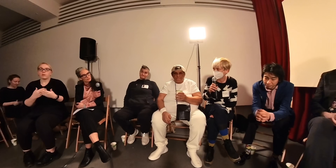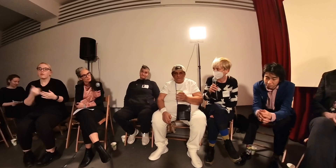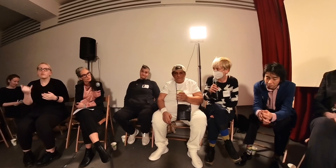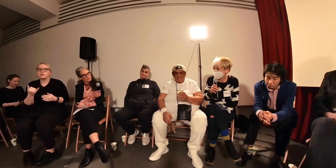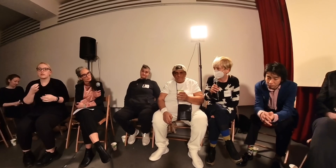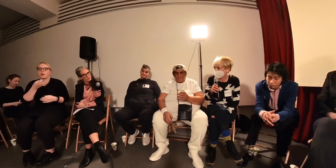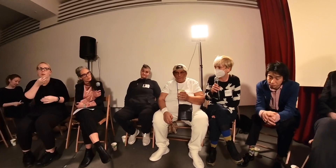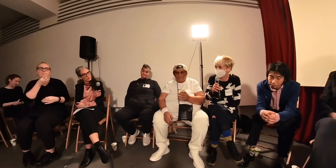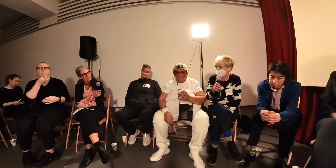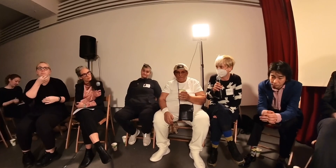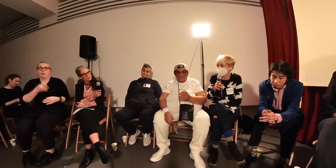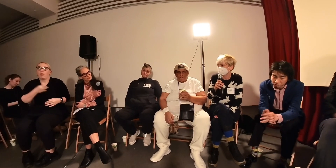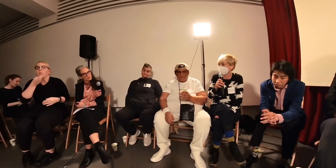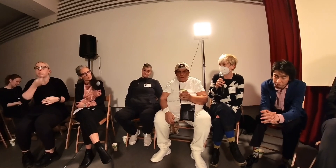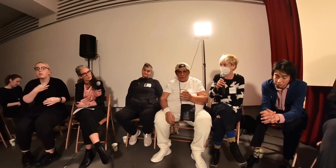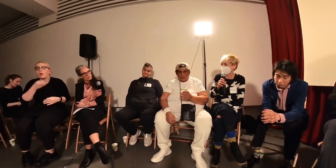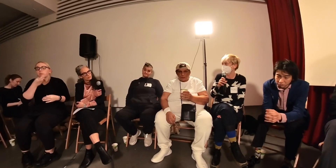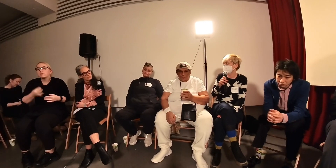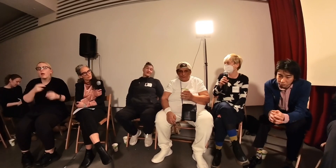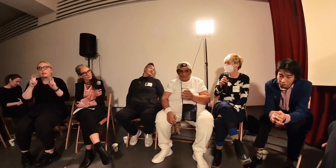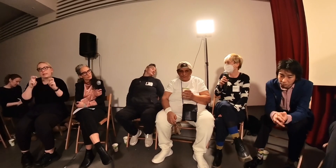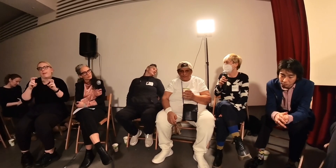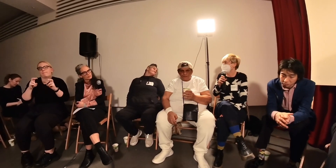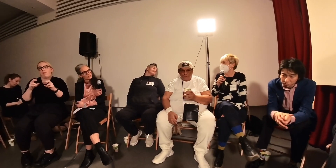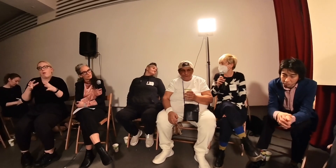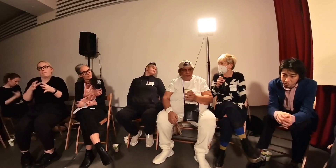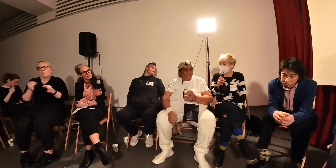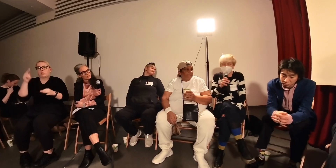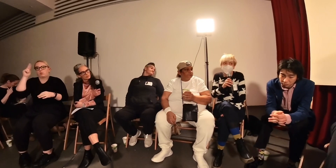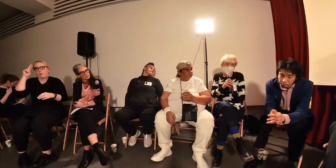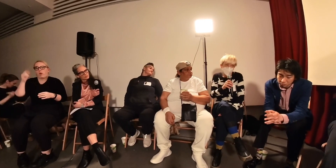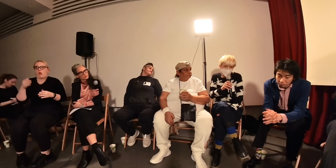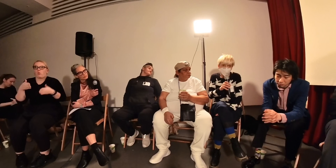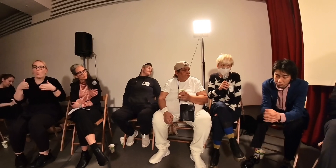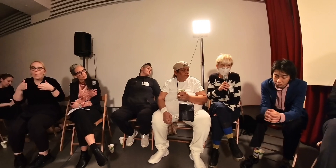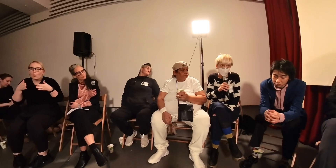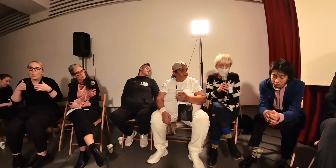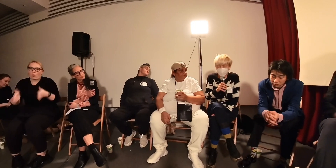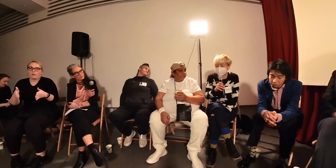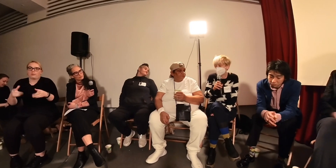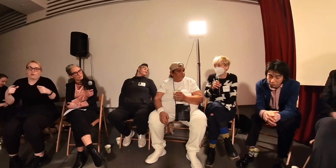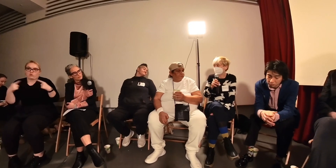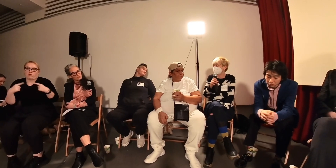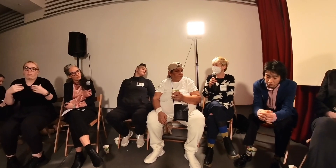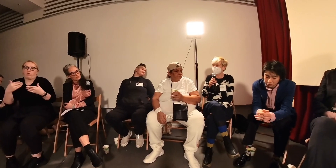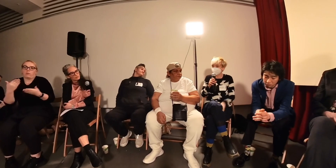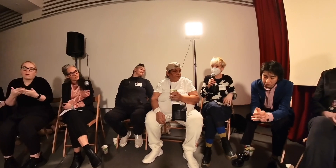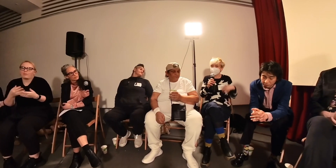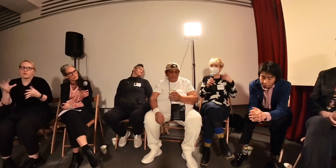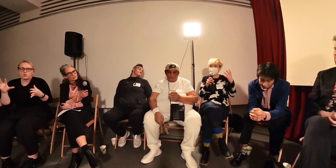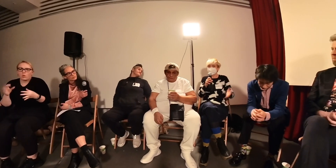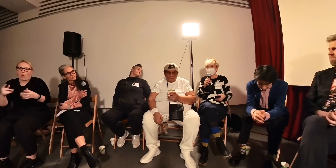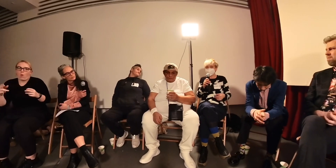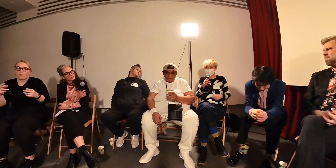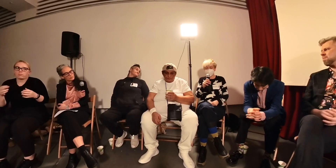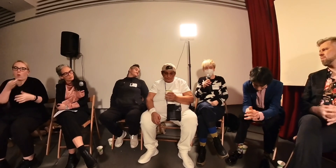to, na ten život na ulici. A já, je to důležité o tom mluvit, ale já třeba